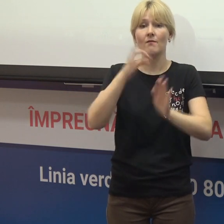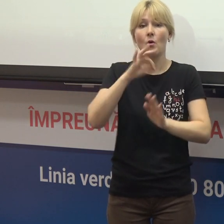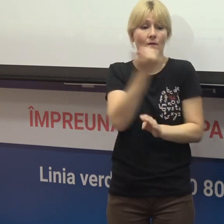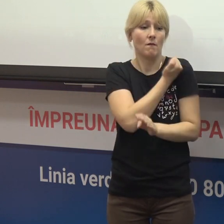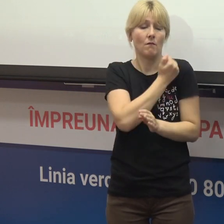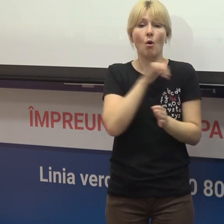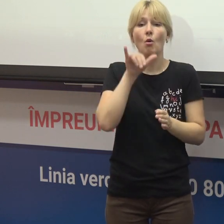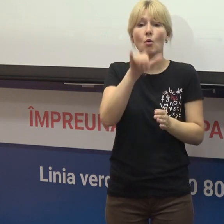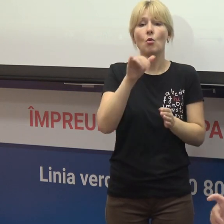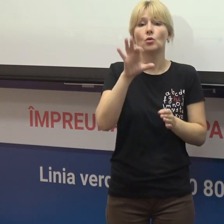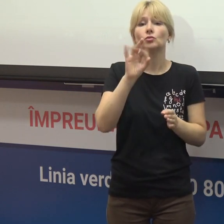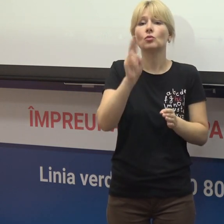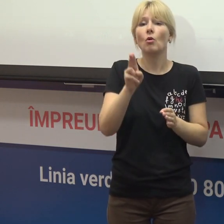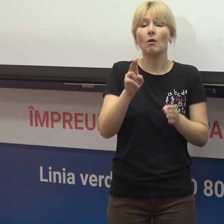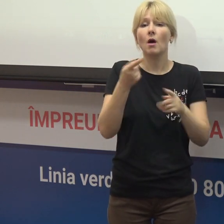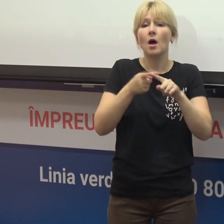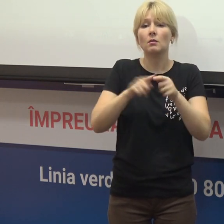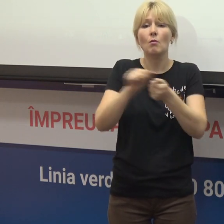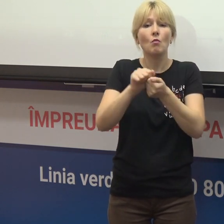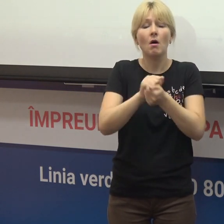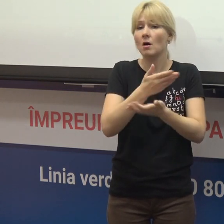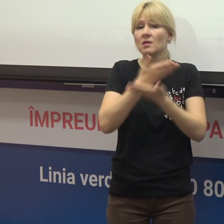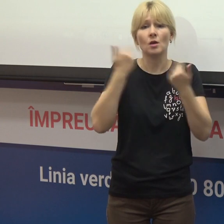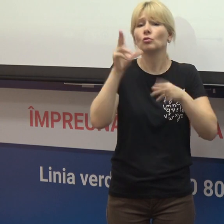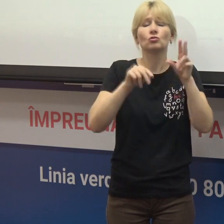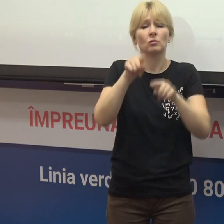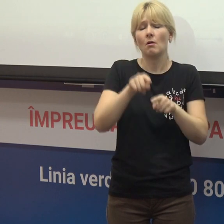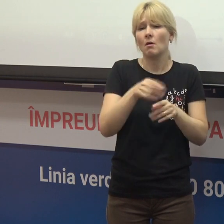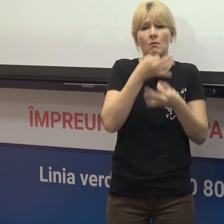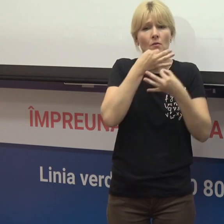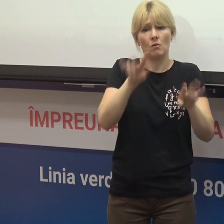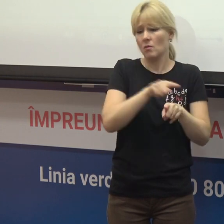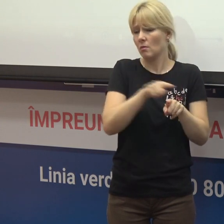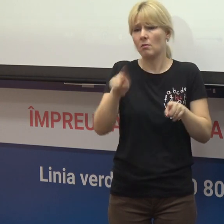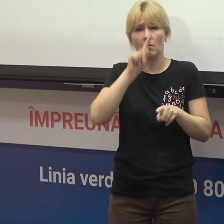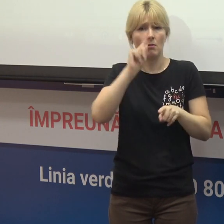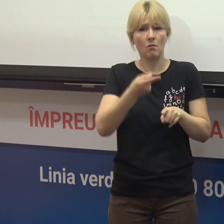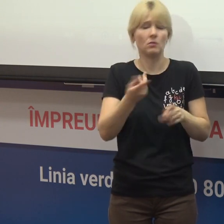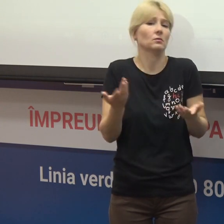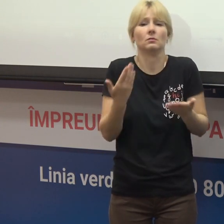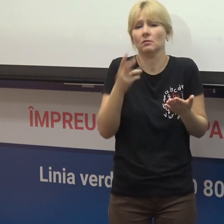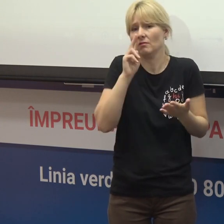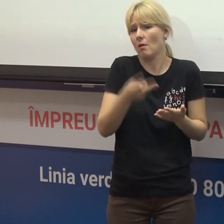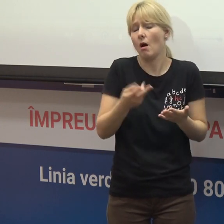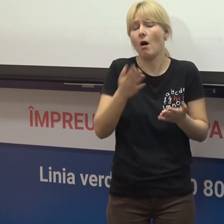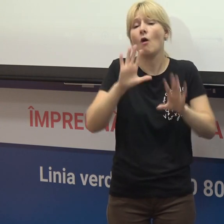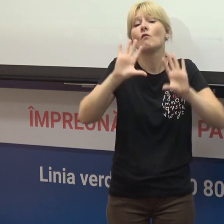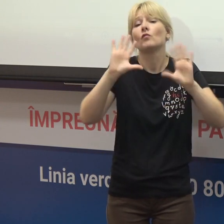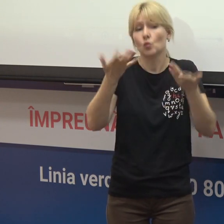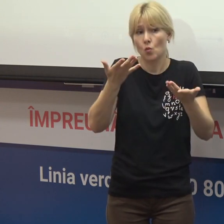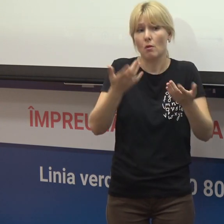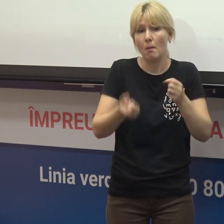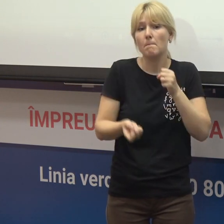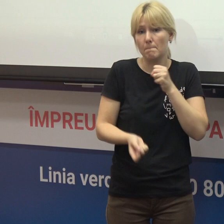o careva perioadă de valabilitate a certificatului. Ele sunt valabile, deci dacă vor apărea careva, vă zic,